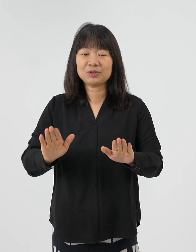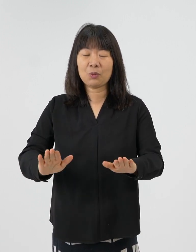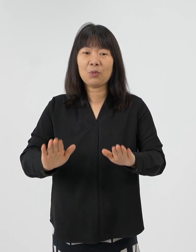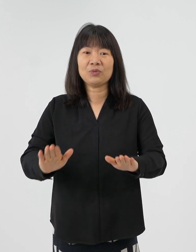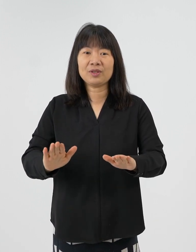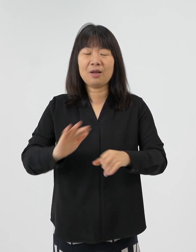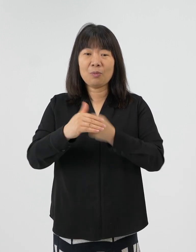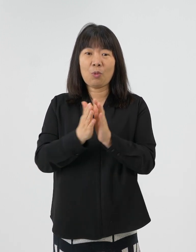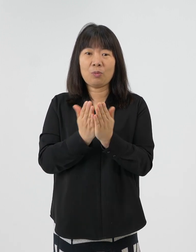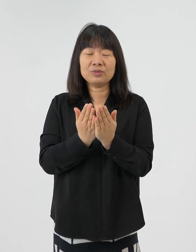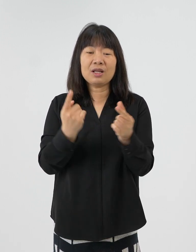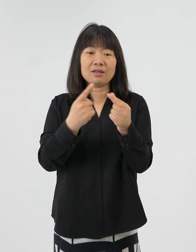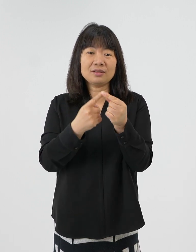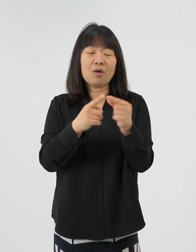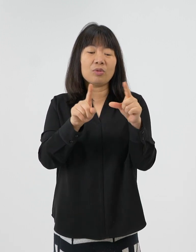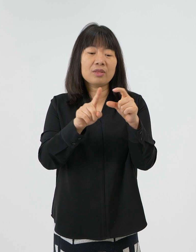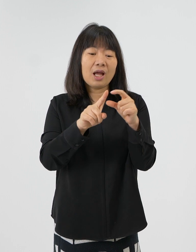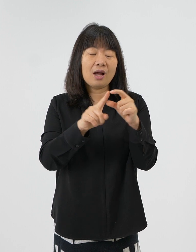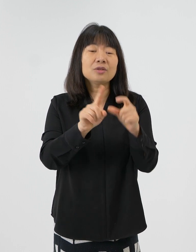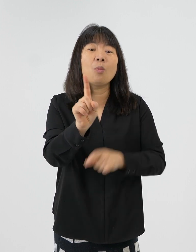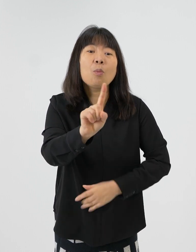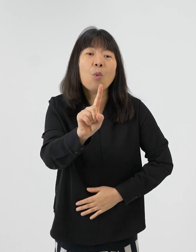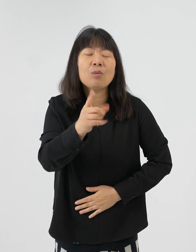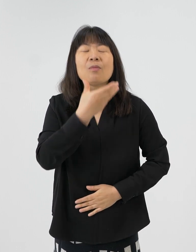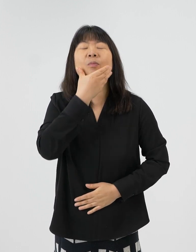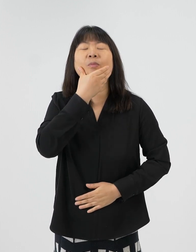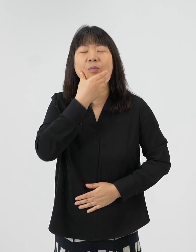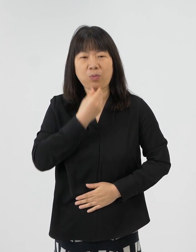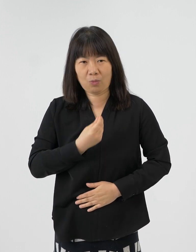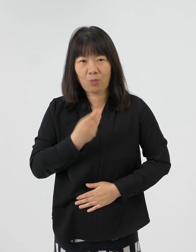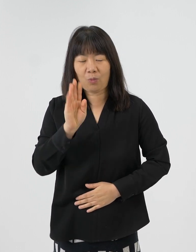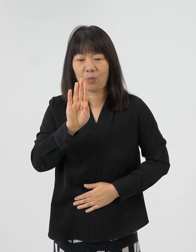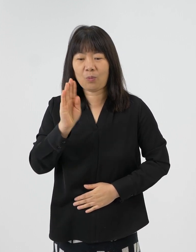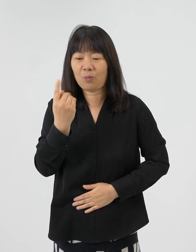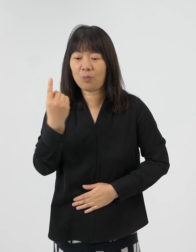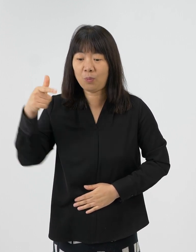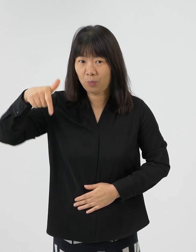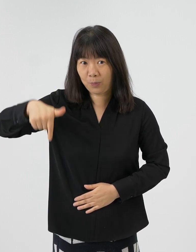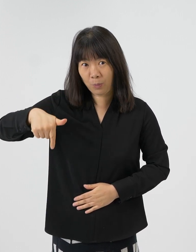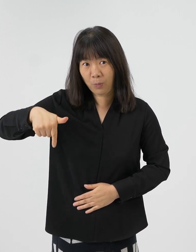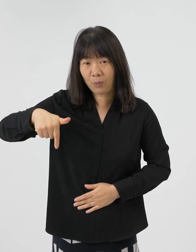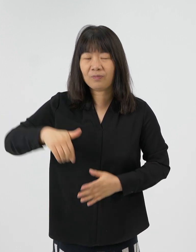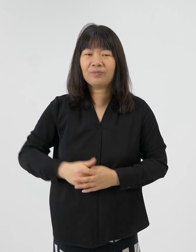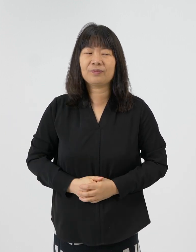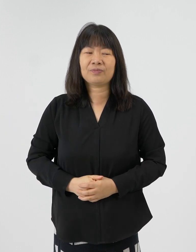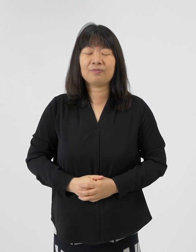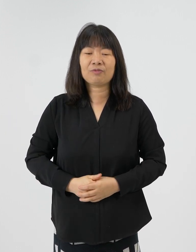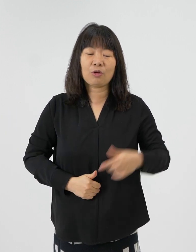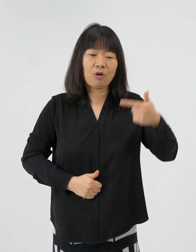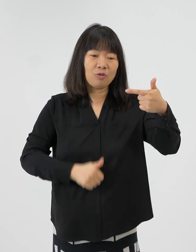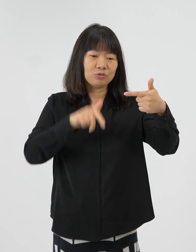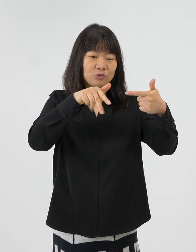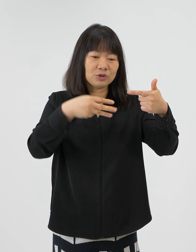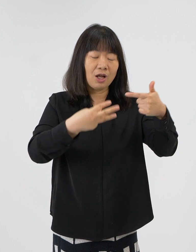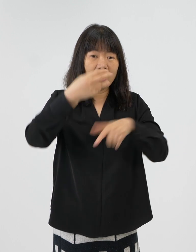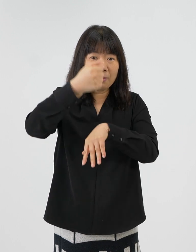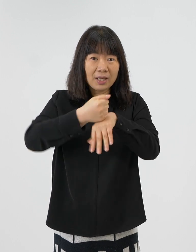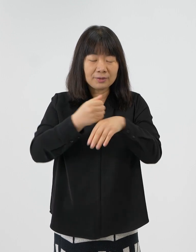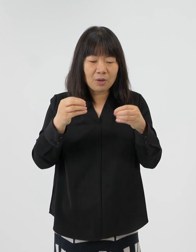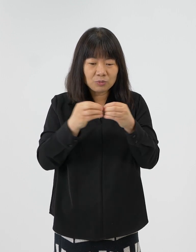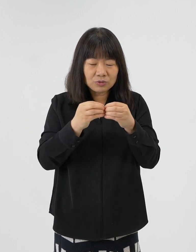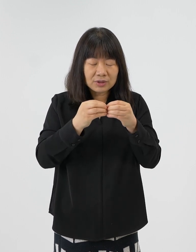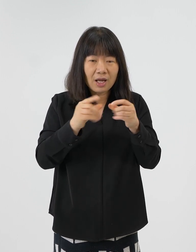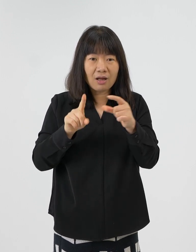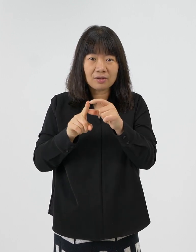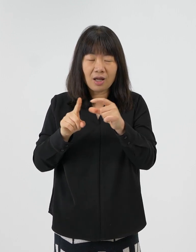첫 글자가 무슨 글자죠? 복입니다. 복. 그런데 6절 마지막 문장이